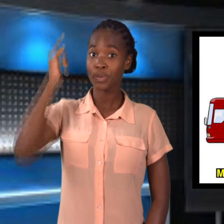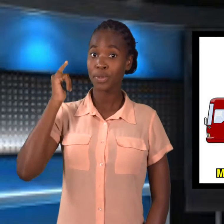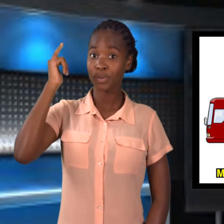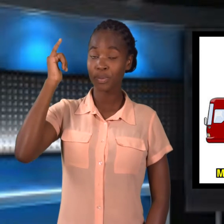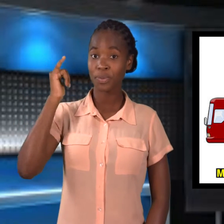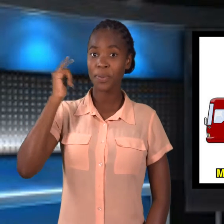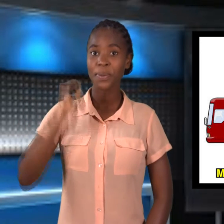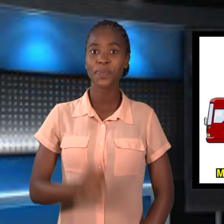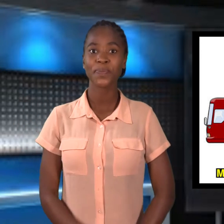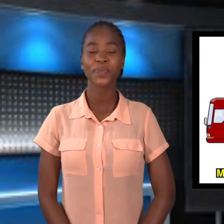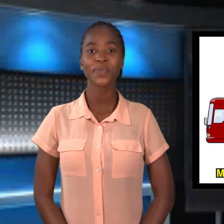Machimbombo.